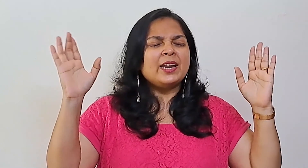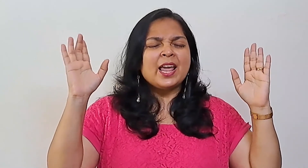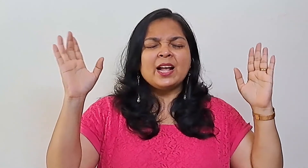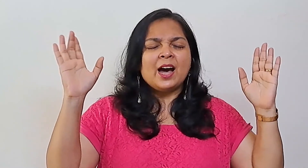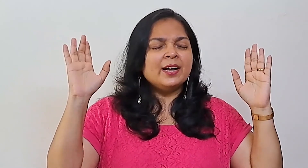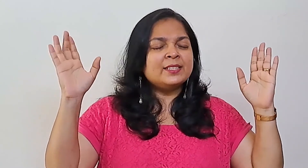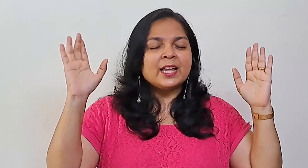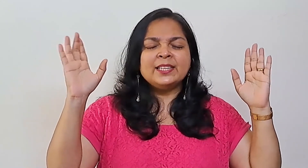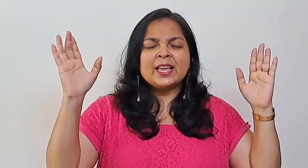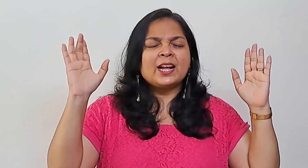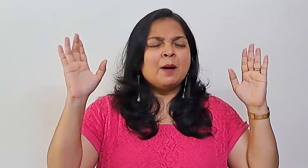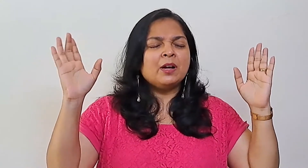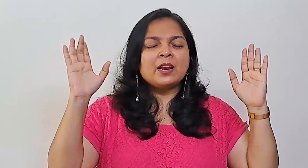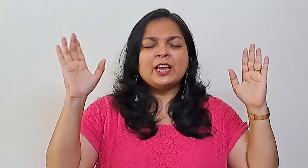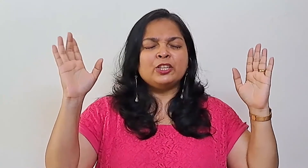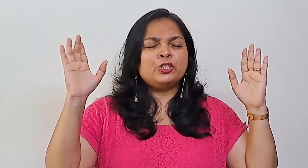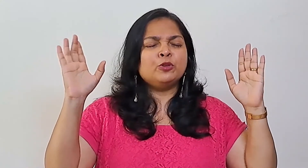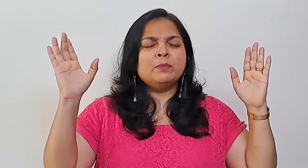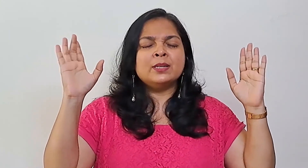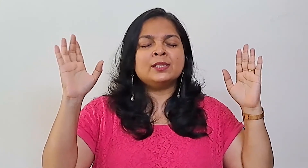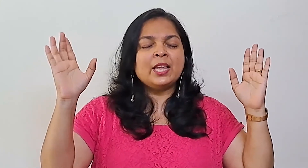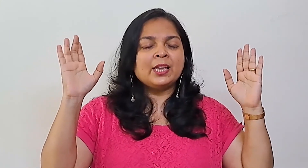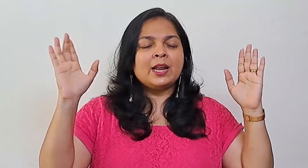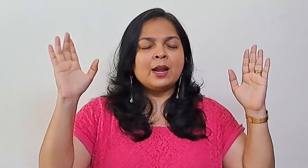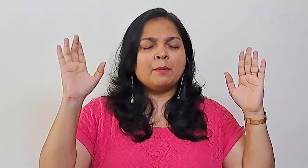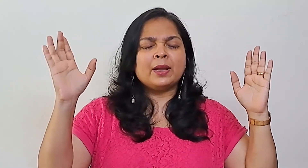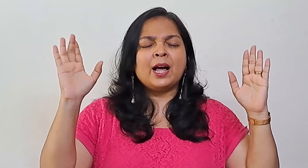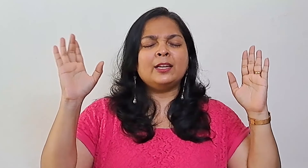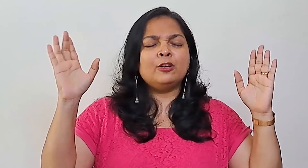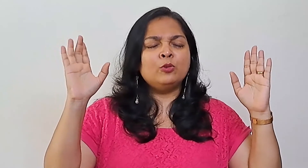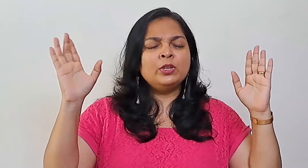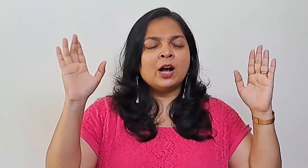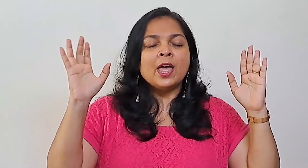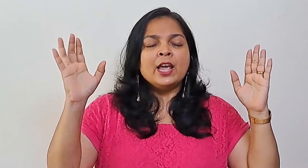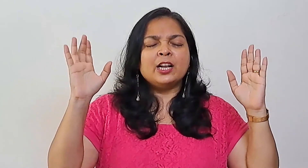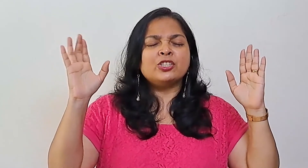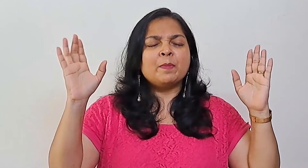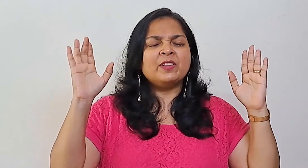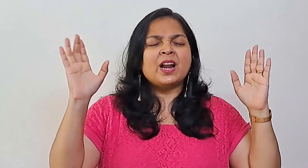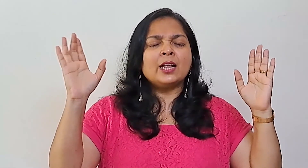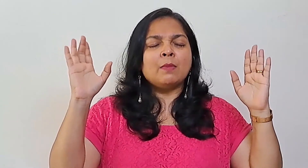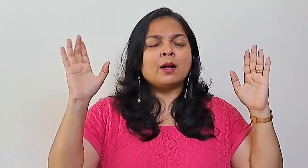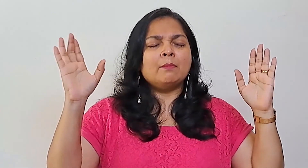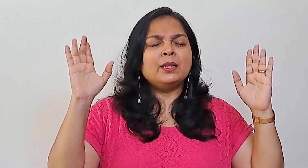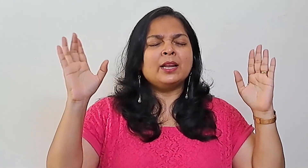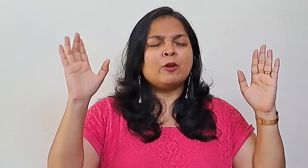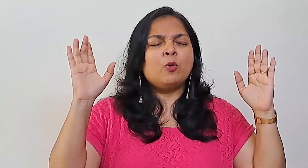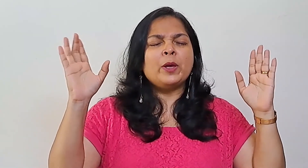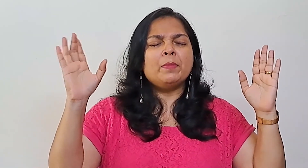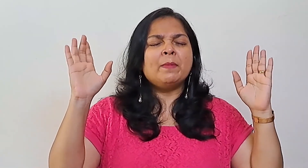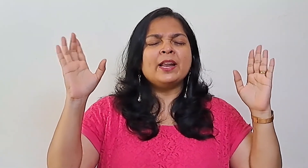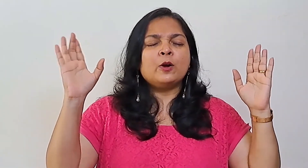ਸਰੀਰ ਦਾ ਹਰ ਇੱਕ ਅੰਗ ਸਹੀ ਤਰੀਕੇ ਨਾਲ ਕੰਮ ਕਰ ਰਿਹਾ ਯੀਸ਼ੂ ਮਸੀਹ ਦੇ ਨਾਮ ਦੇ ਵਿੱਚ। ਹਾਲੇਲੂਇਆ। ਇਹਨਾਂ ਦਾ ਸਰੀਰ